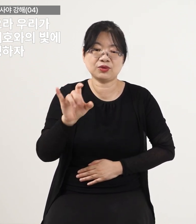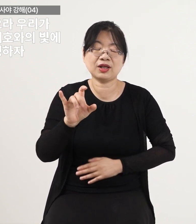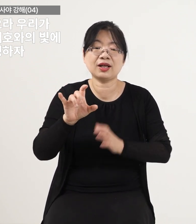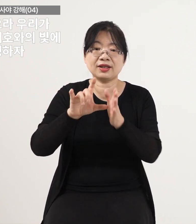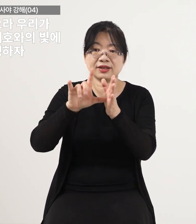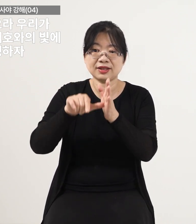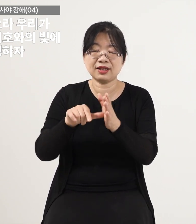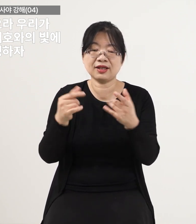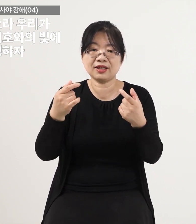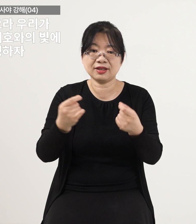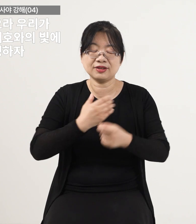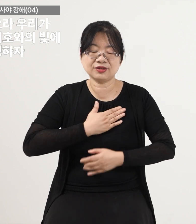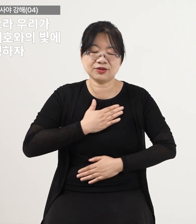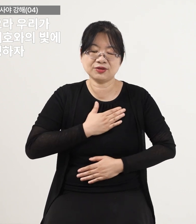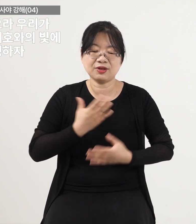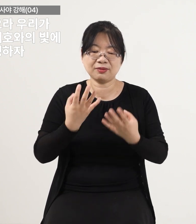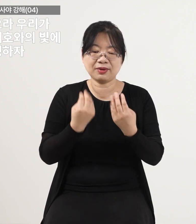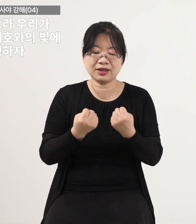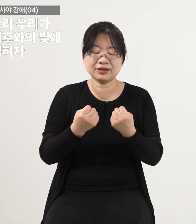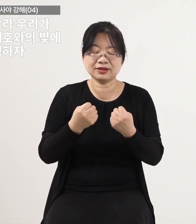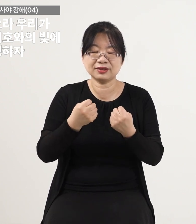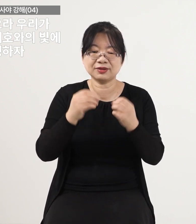그런 정서를 좀 많이 봤는데